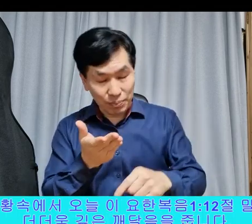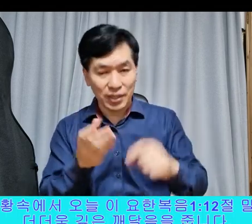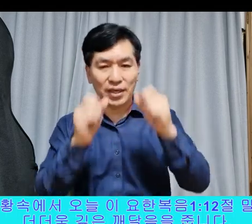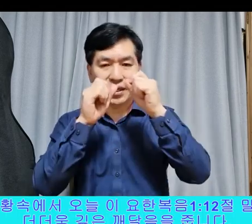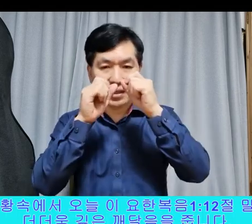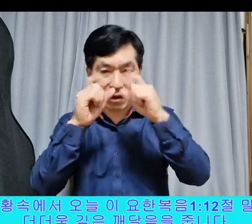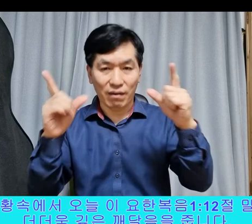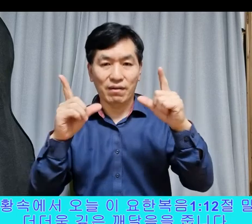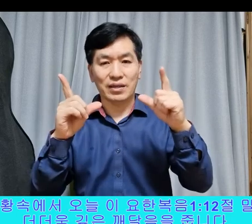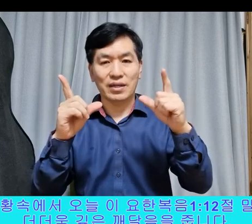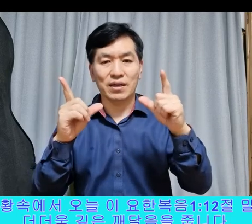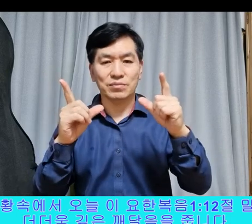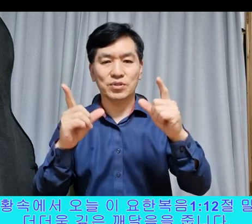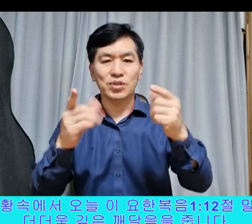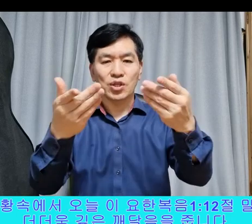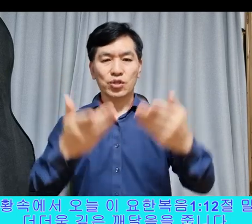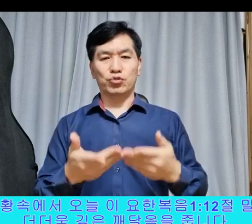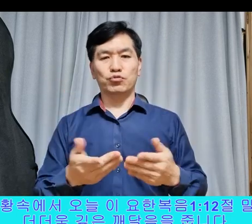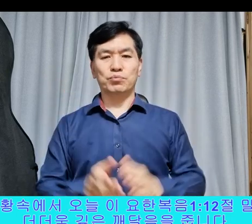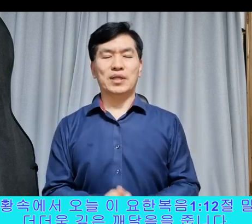깊이 깨달음을 줍니다.